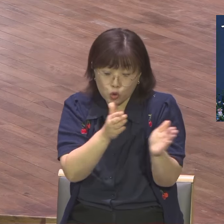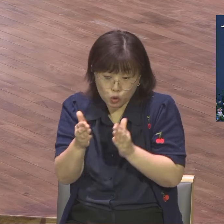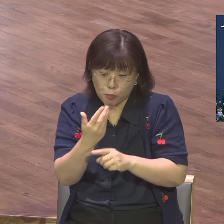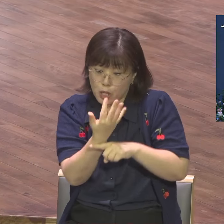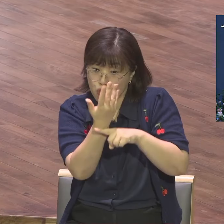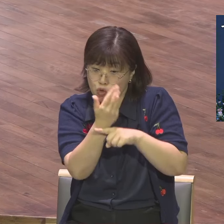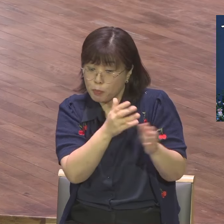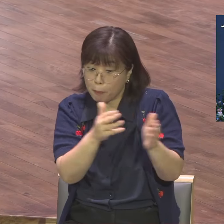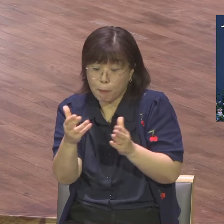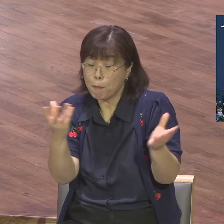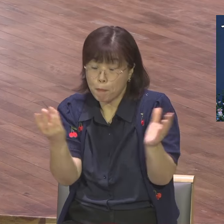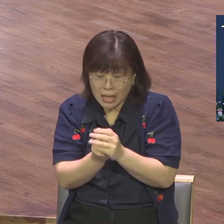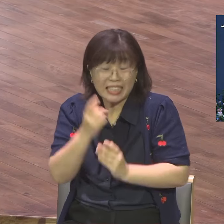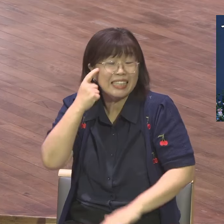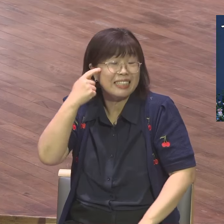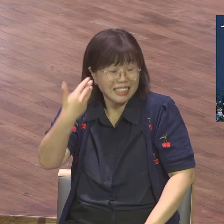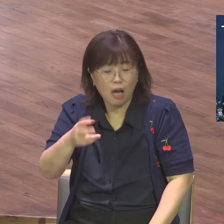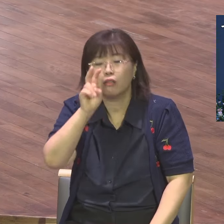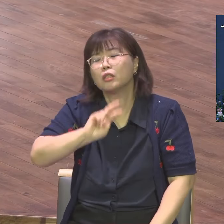준비됐느냐.